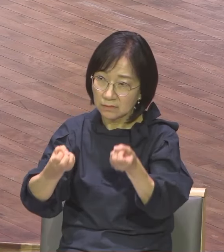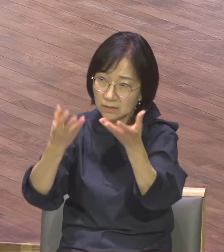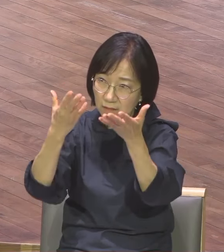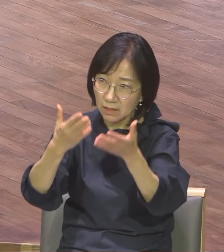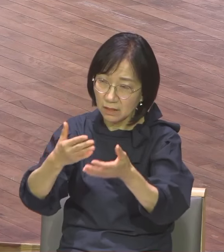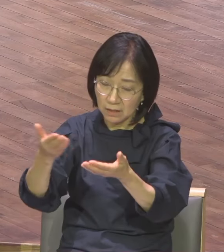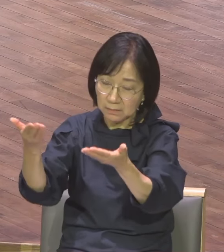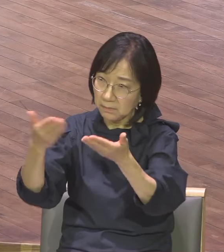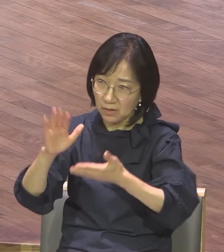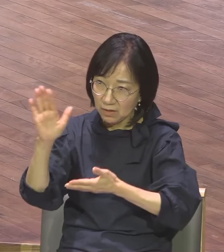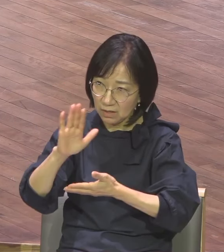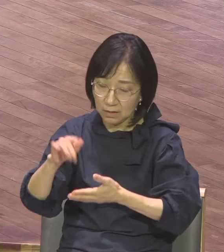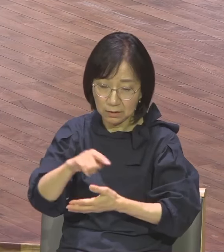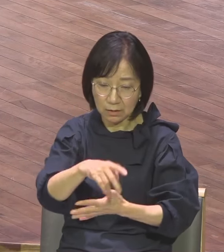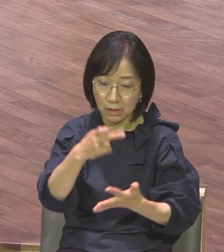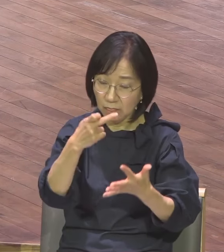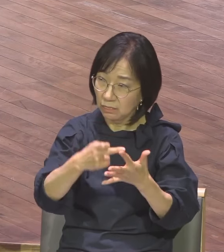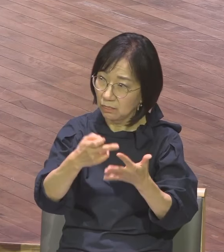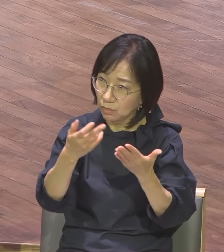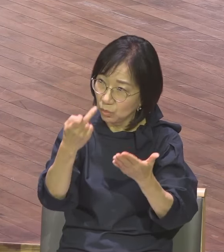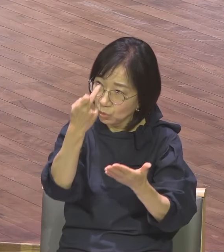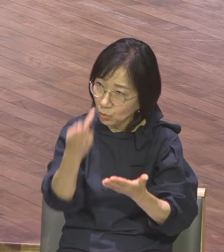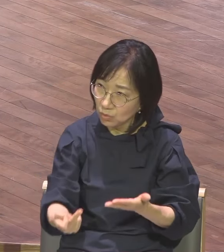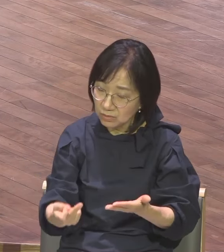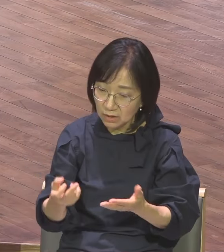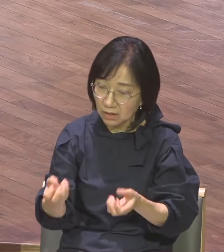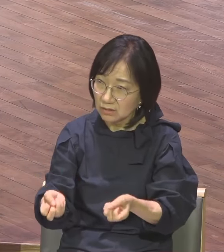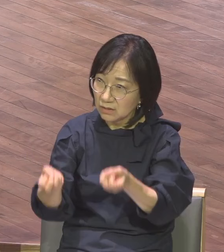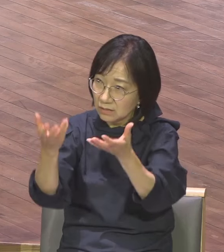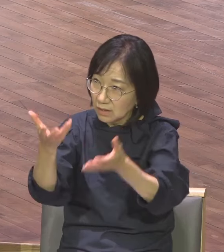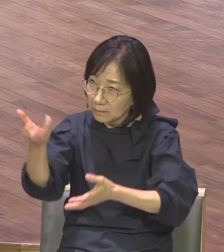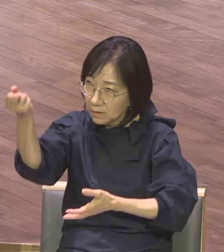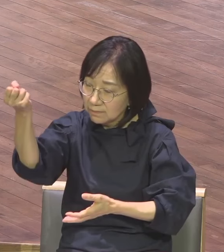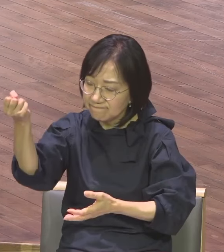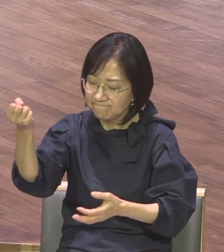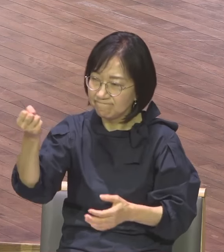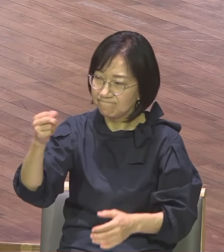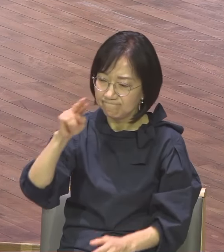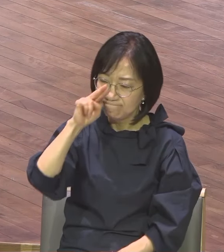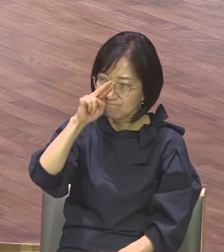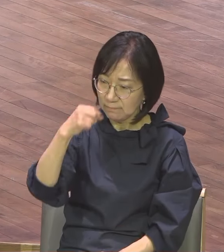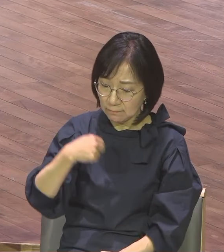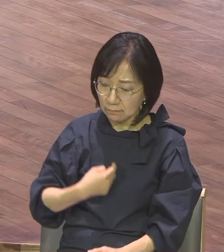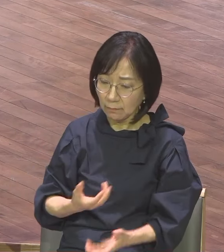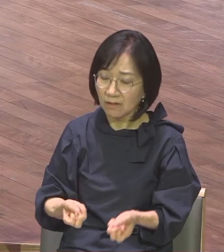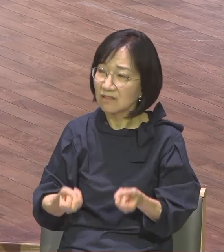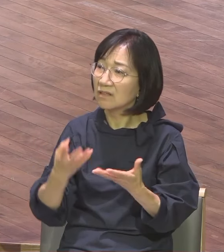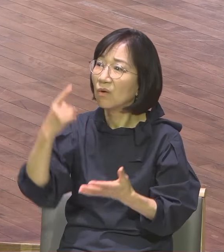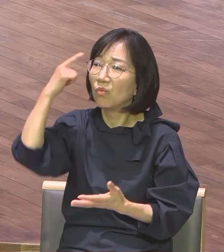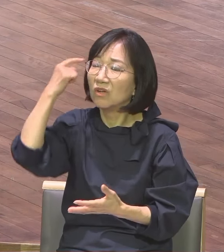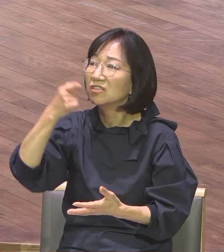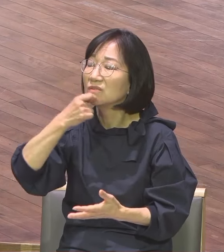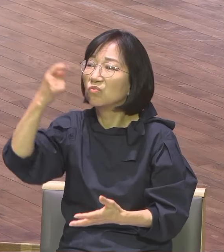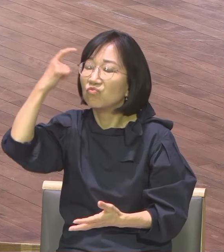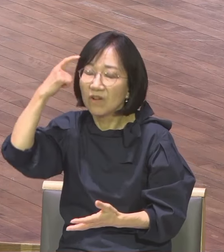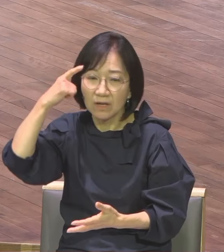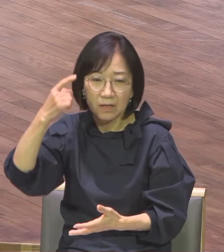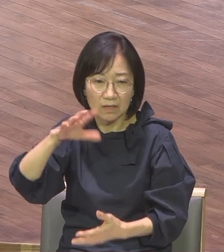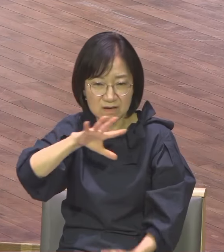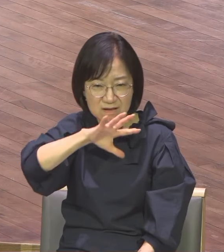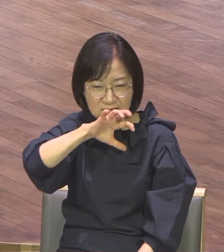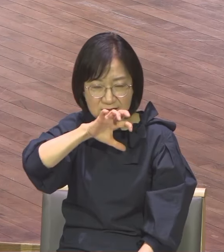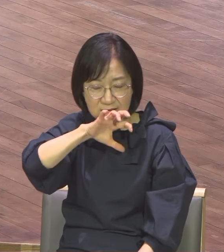시기가 나가지고 동생을 쳐죽입니다. 극단적 범죄가 일어났지요. 영적으로 사단의 속성이 뭐냐?